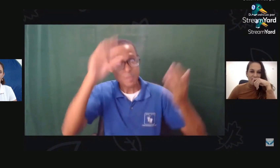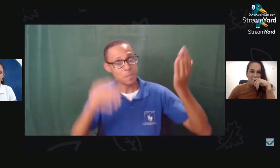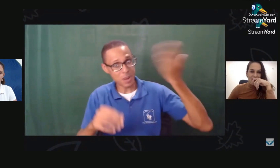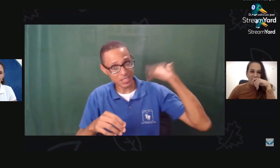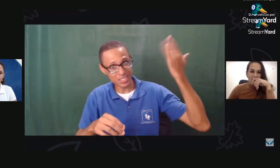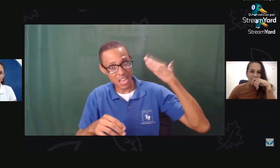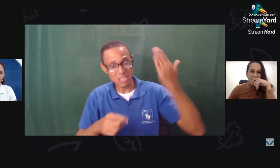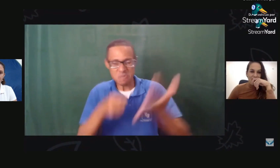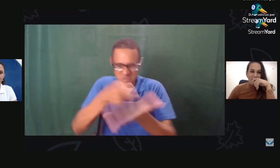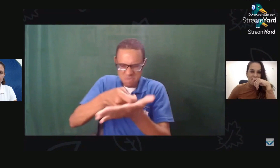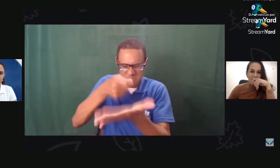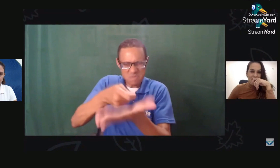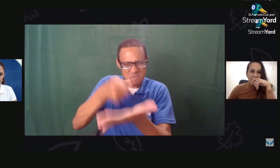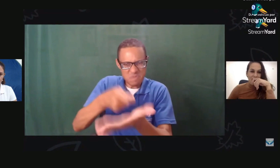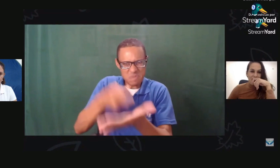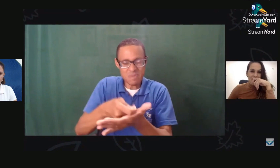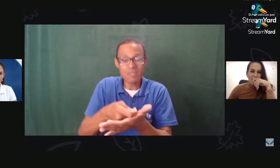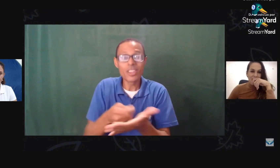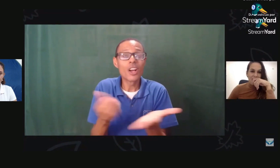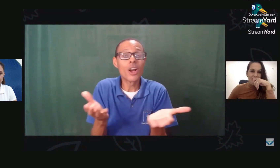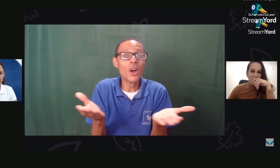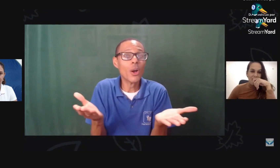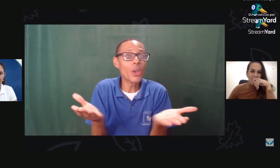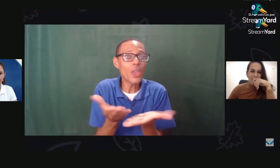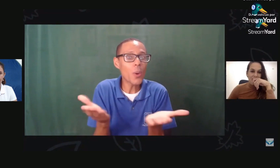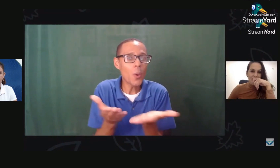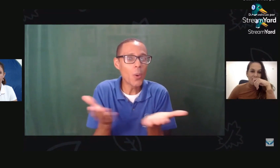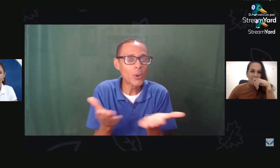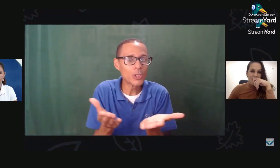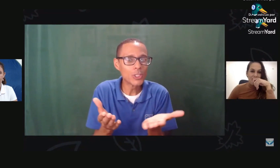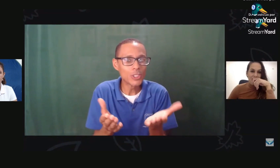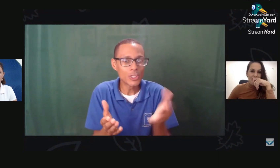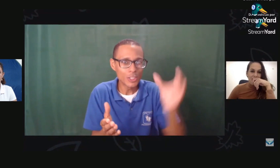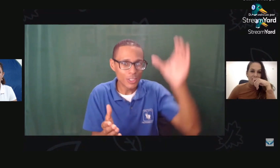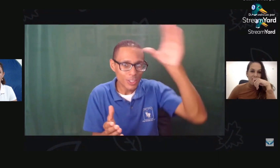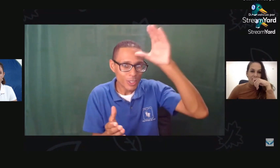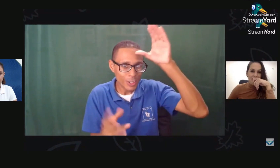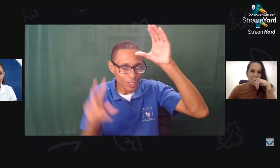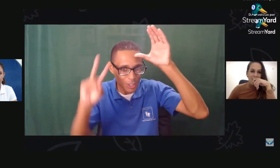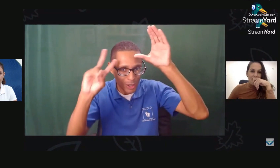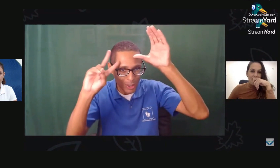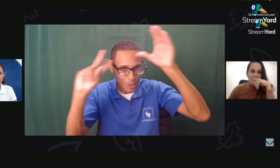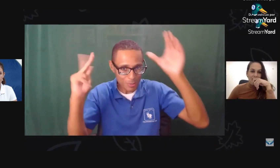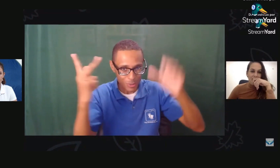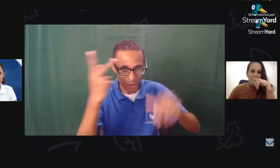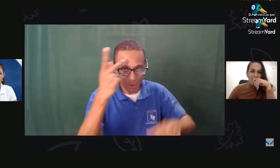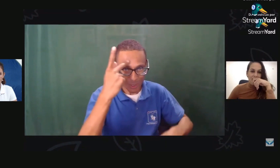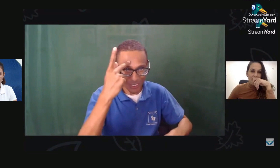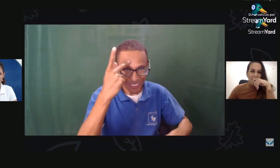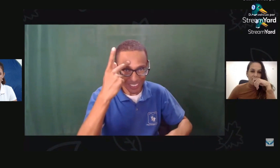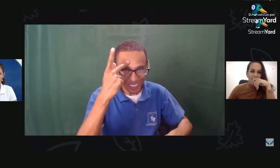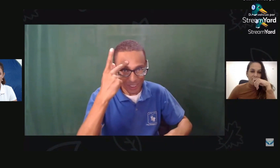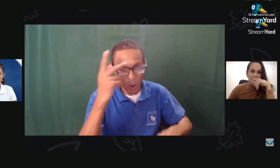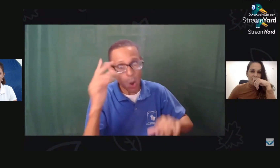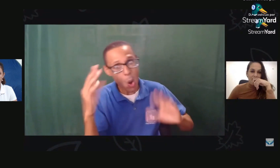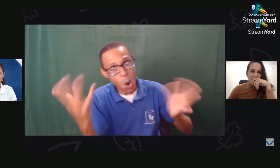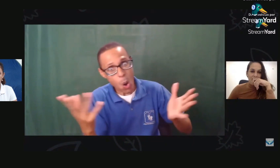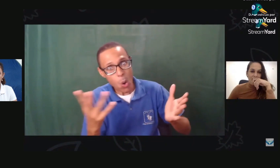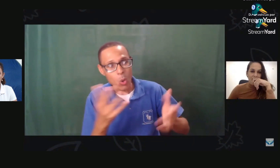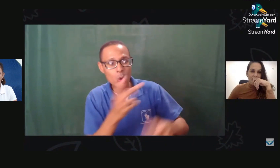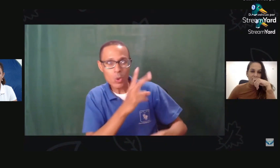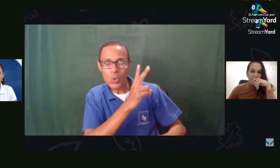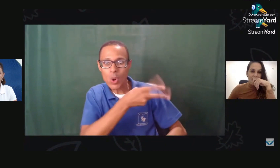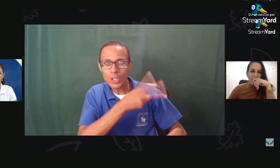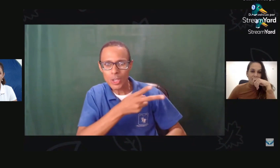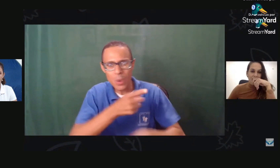essa questão. Então, o seu tio, né, lá no passado, que fez você oralizar, como que é o seu tio hoje? Ele